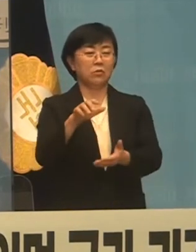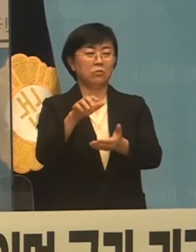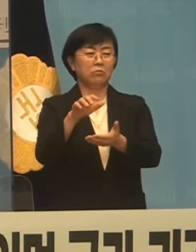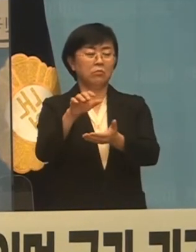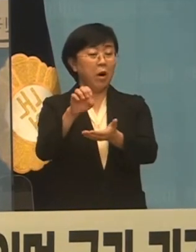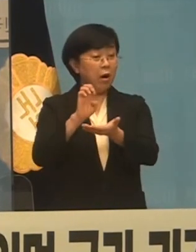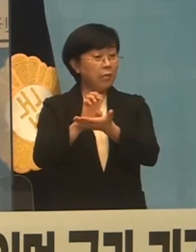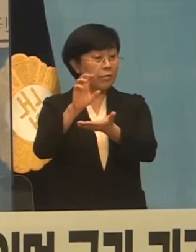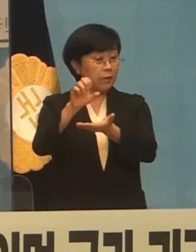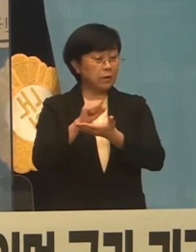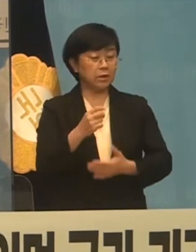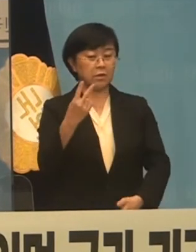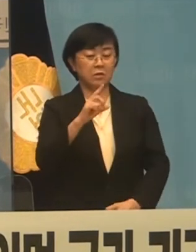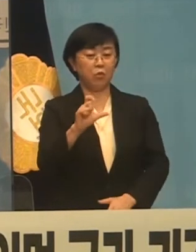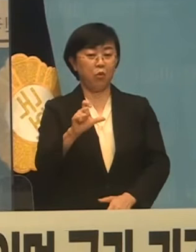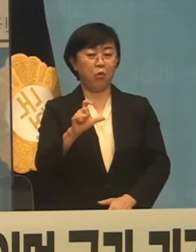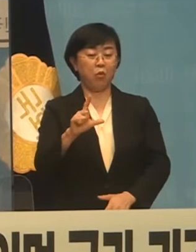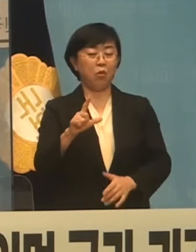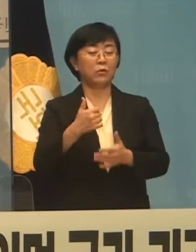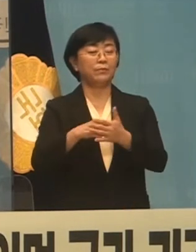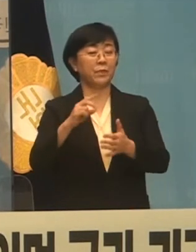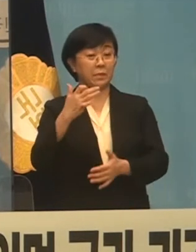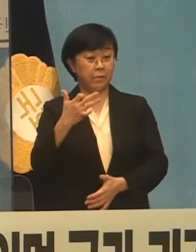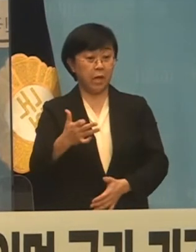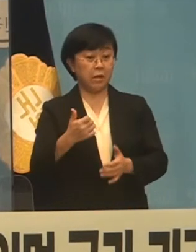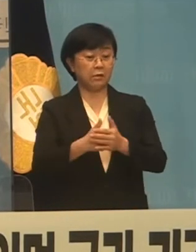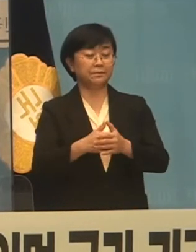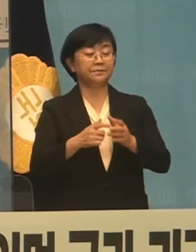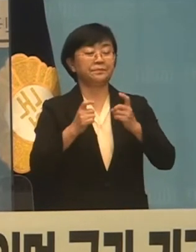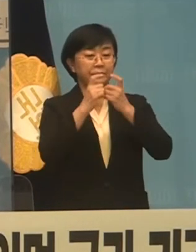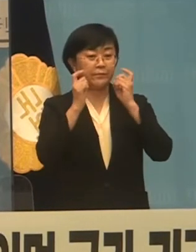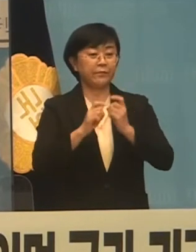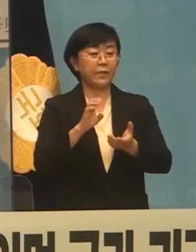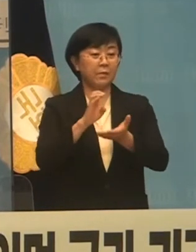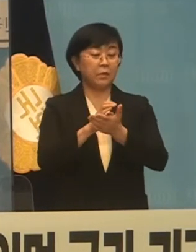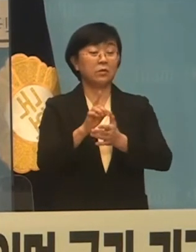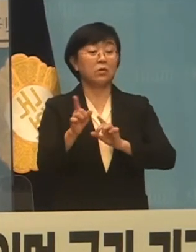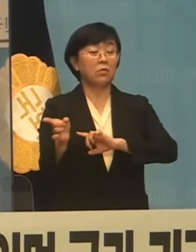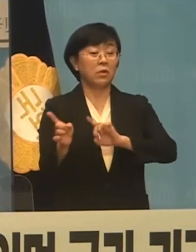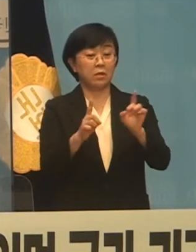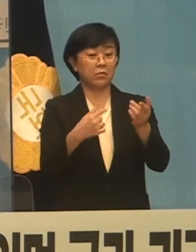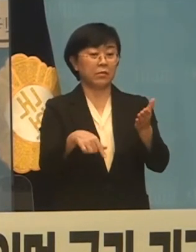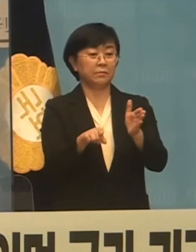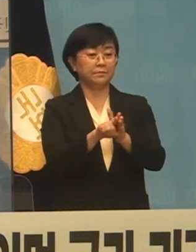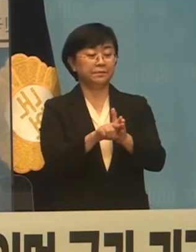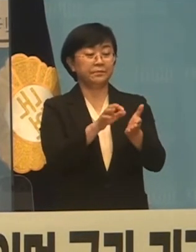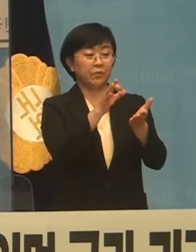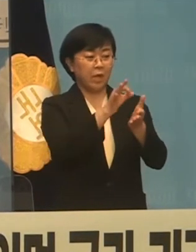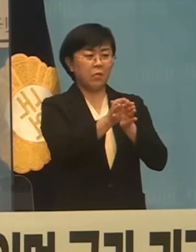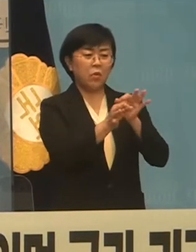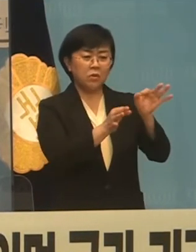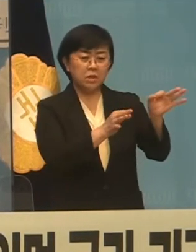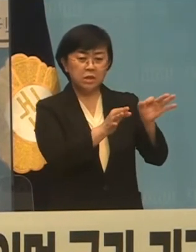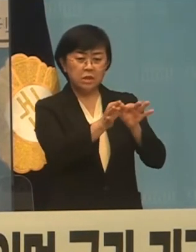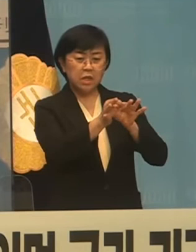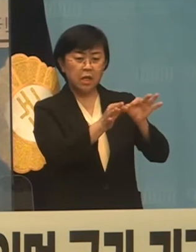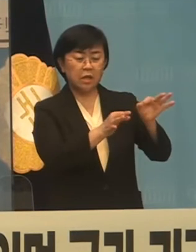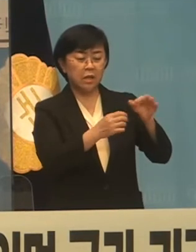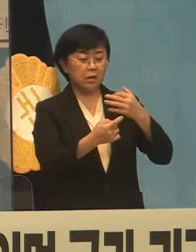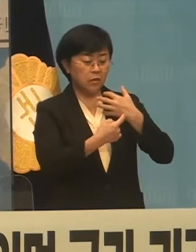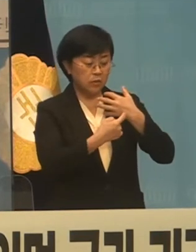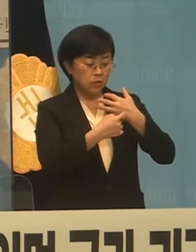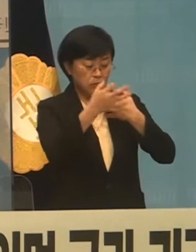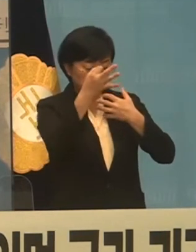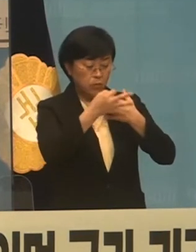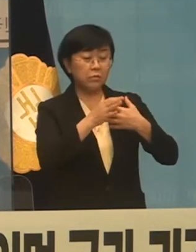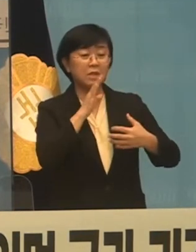도입, 2015년과 2018년 두 차례에 걸친 사모펀드 활성화 정책은 자본시장 육성이라는 허울 좋은